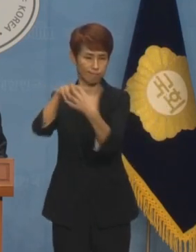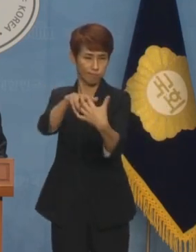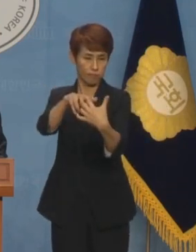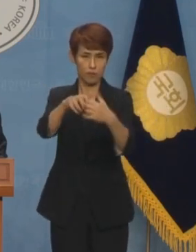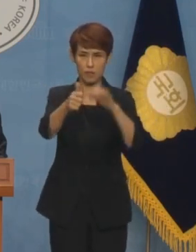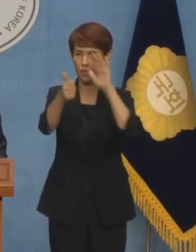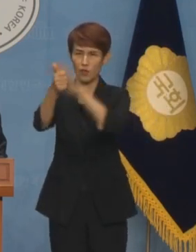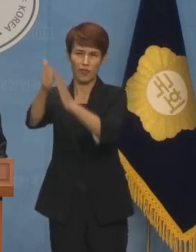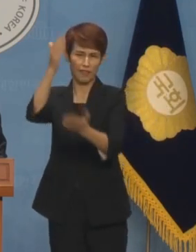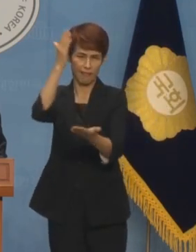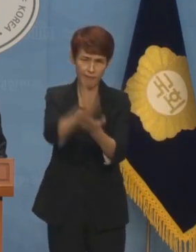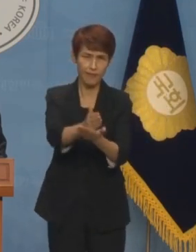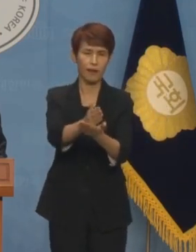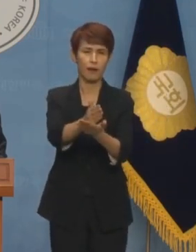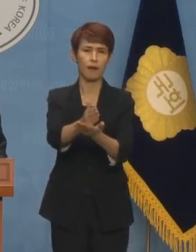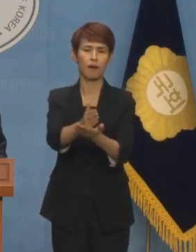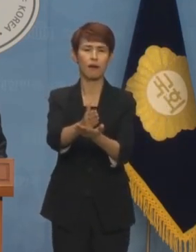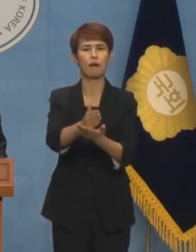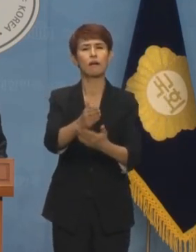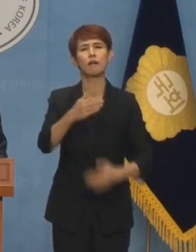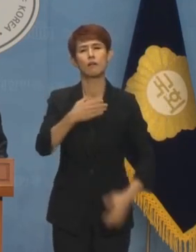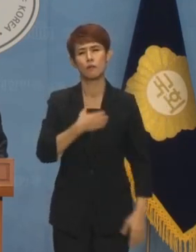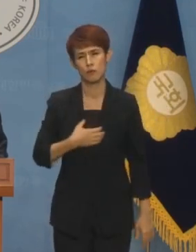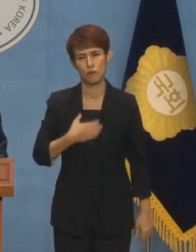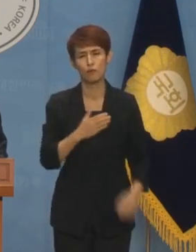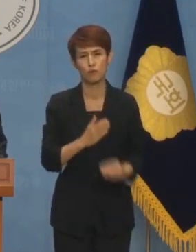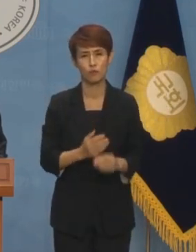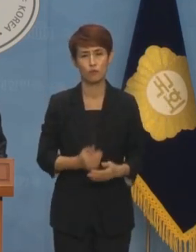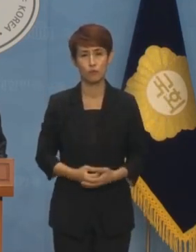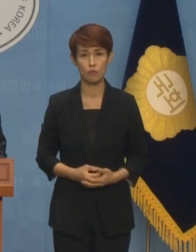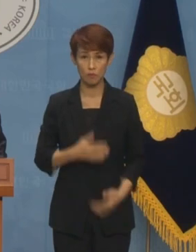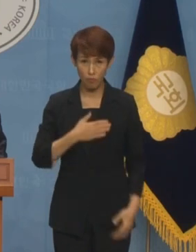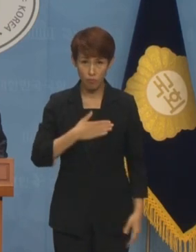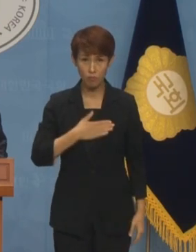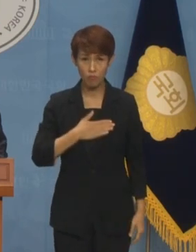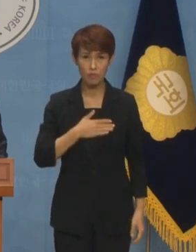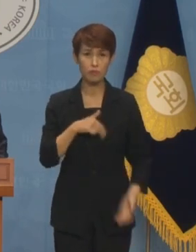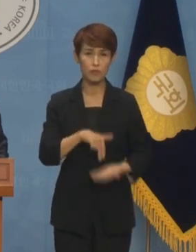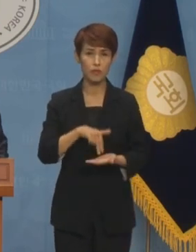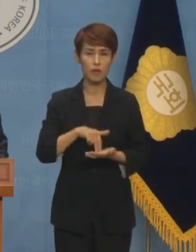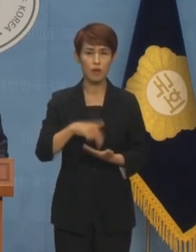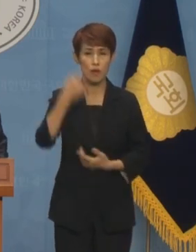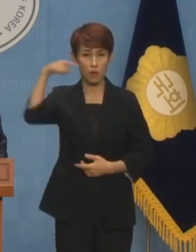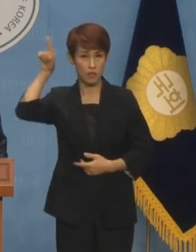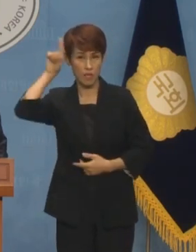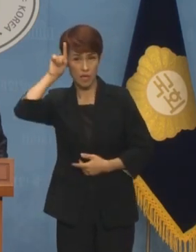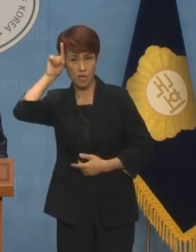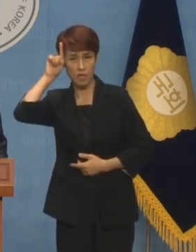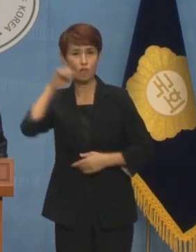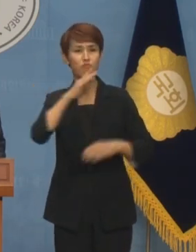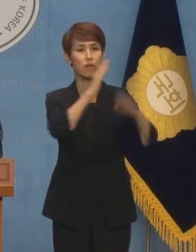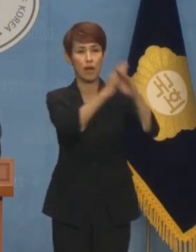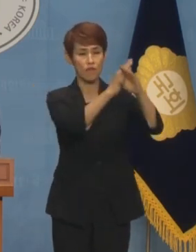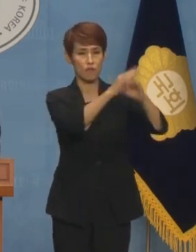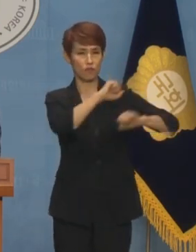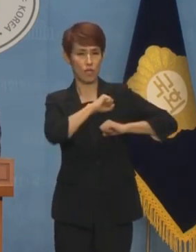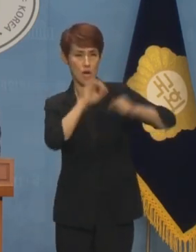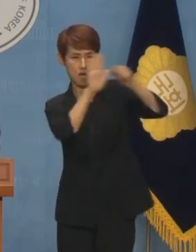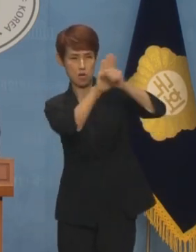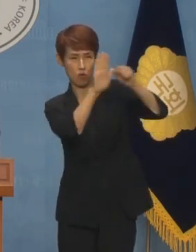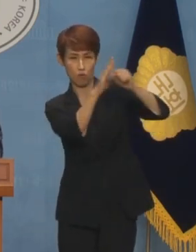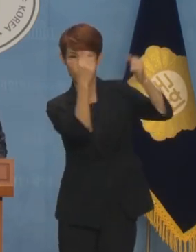지원해서는 안 된다고 걱정합니다. 저는 이에 더하여 러시아가 북한을 군사적으로